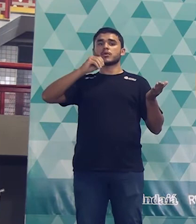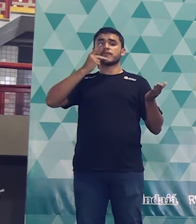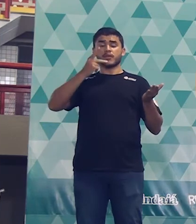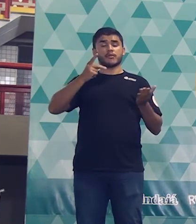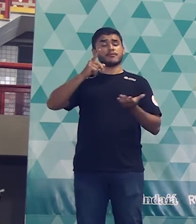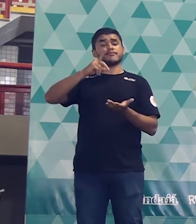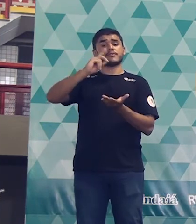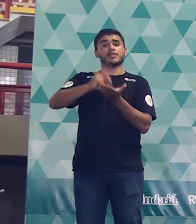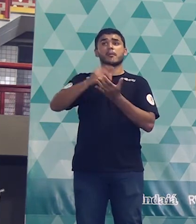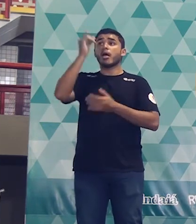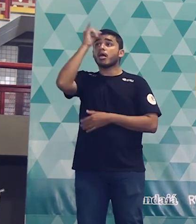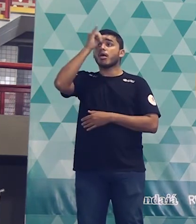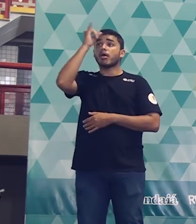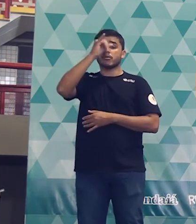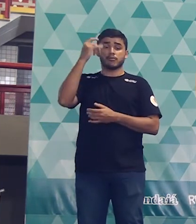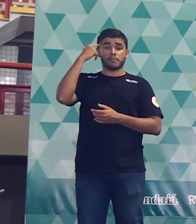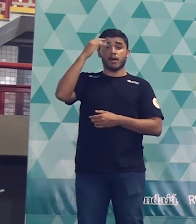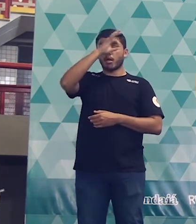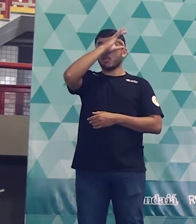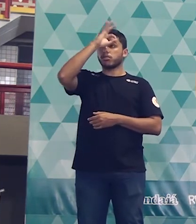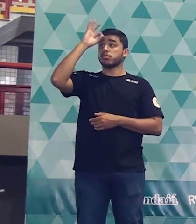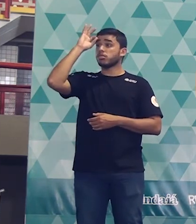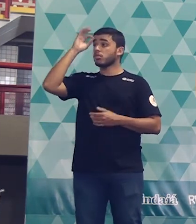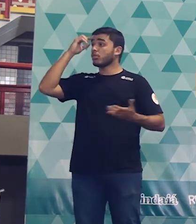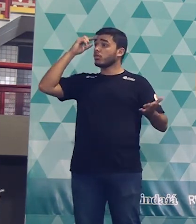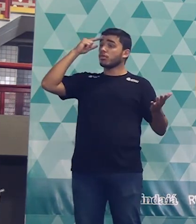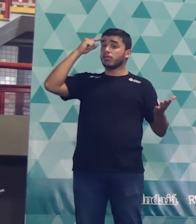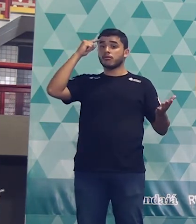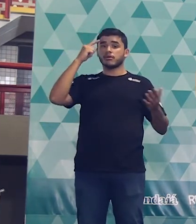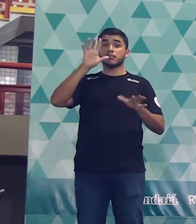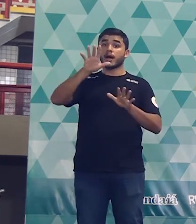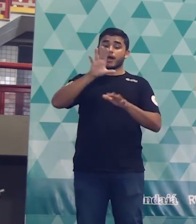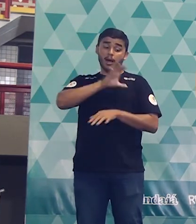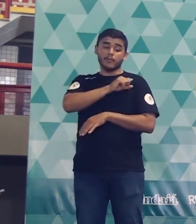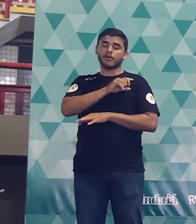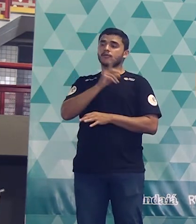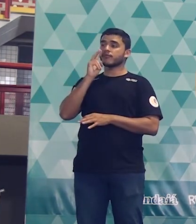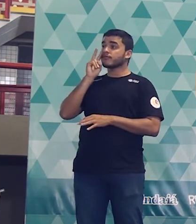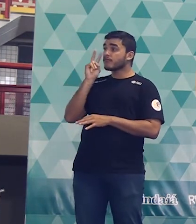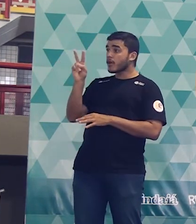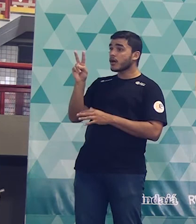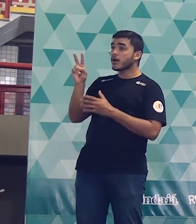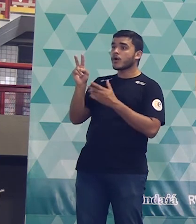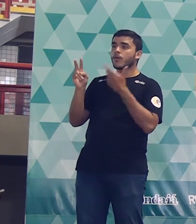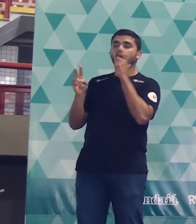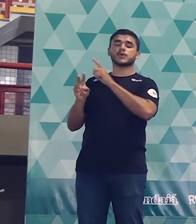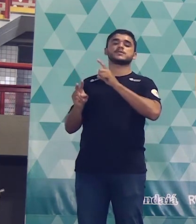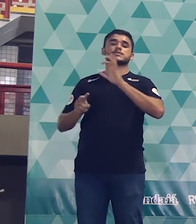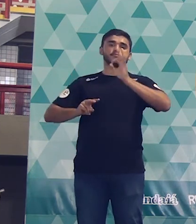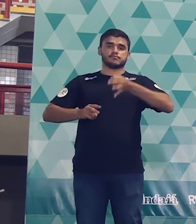aparentemente cega, né? Só que o amor não cega, o amor faz você enxergar aquilo que os outros não conseguiram ver, né?